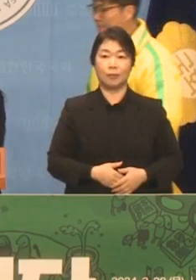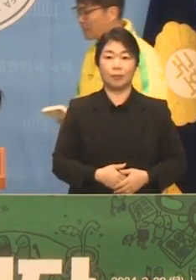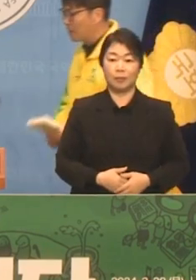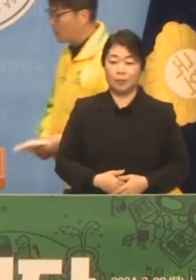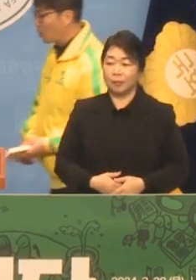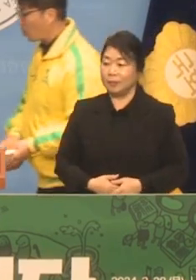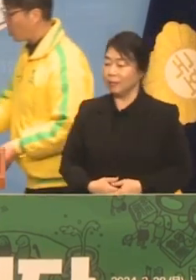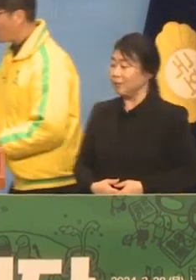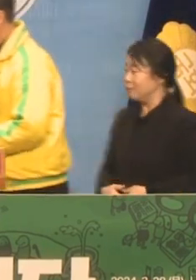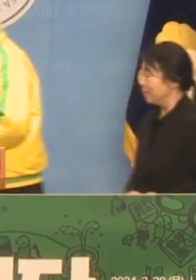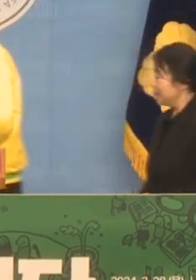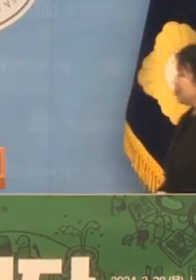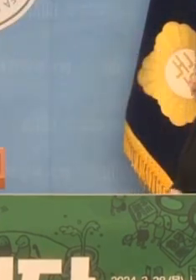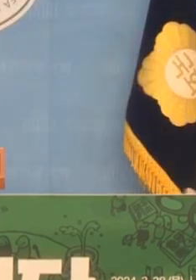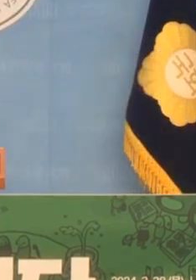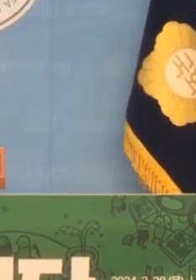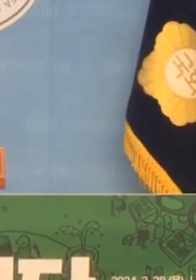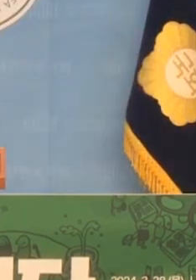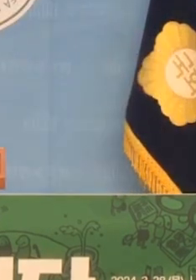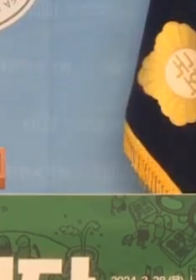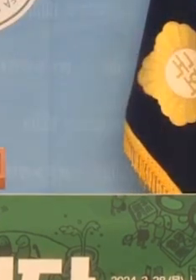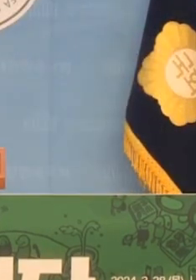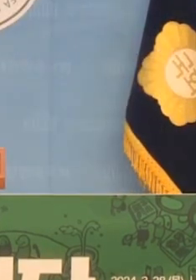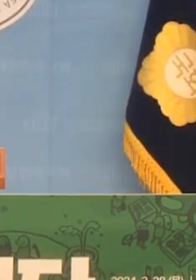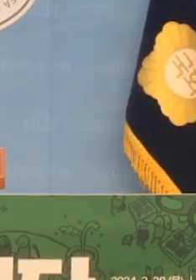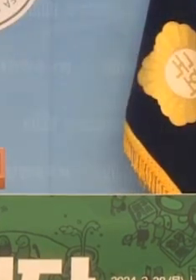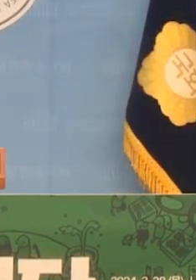하겠습니다 여 개 좀